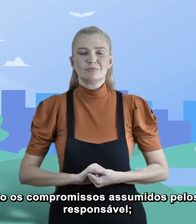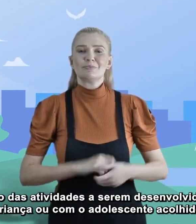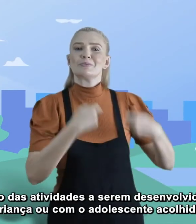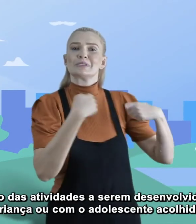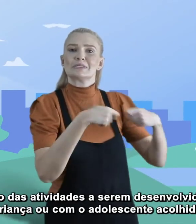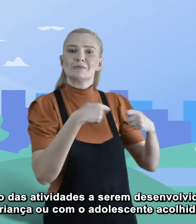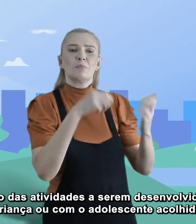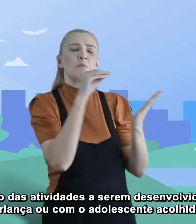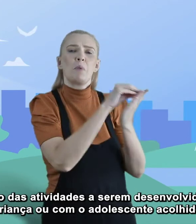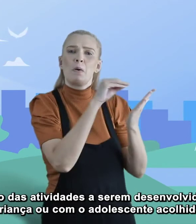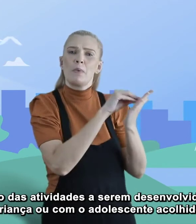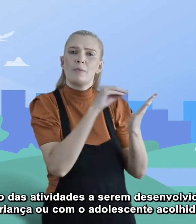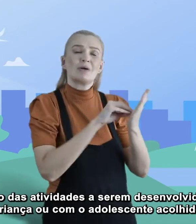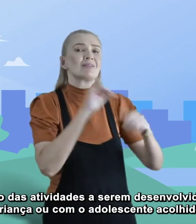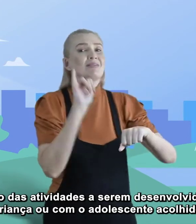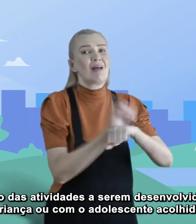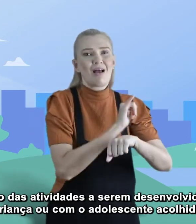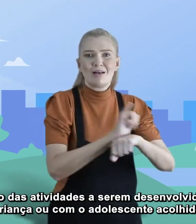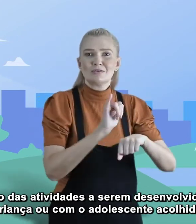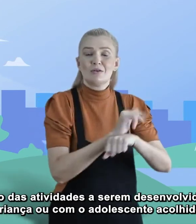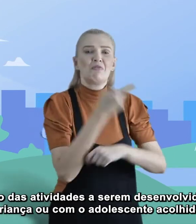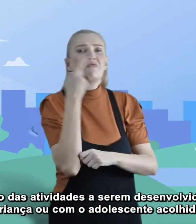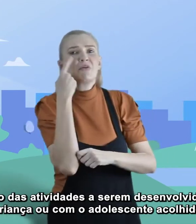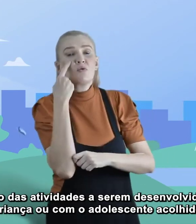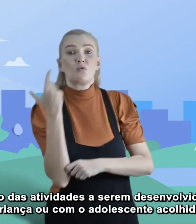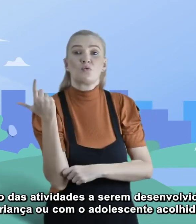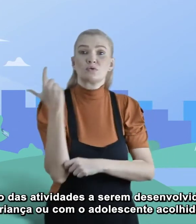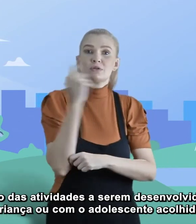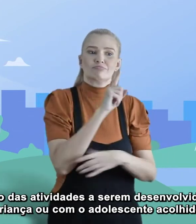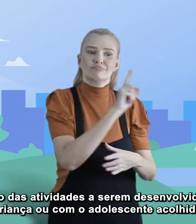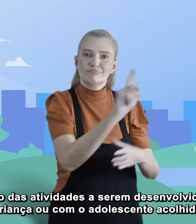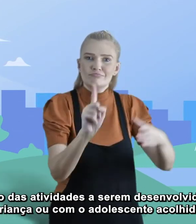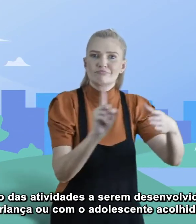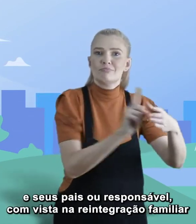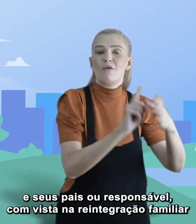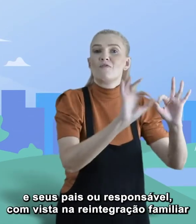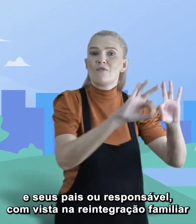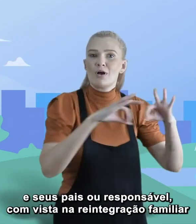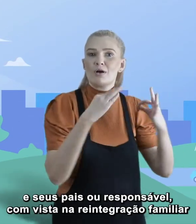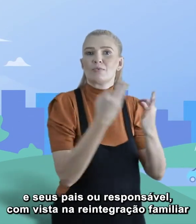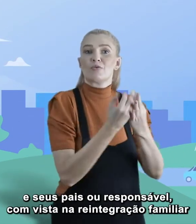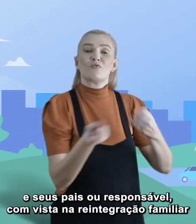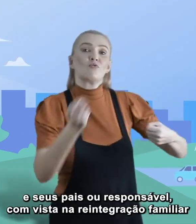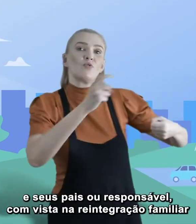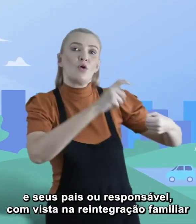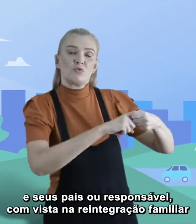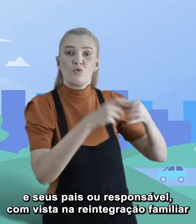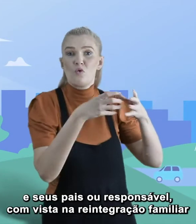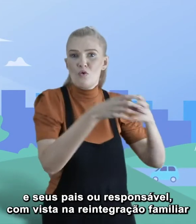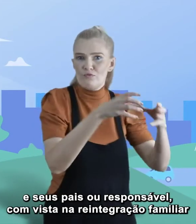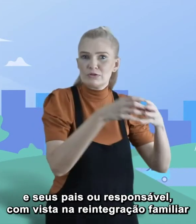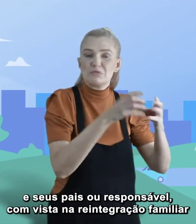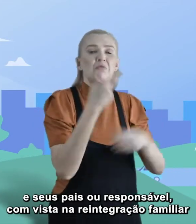A previsão das atividades a serem desenvolvidas com a criança ou com o adolescente acolhido e seus pais ou responsável, com vista na